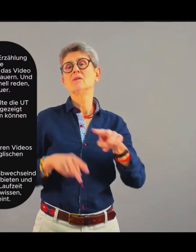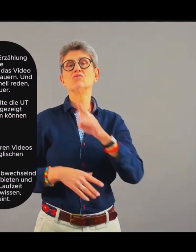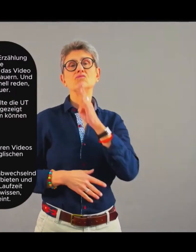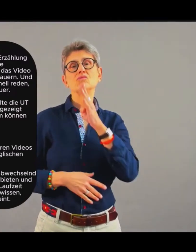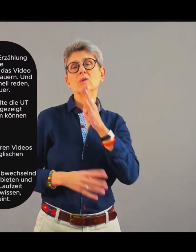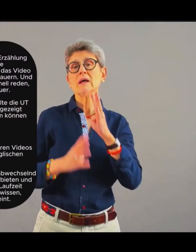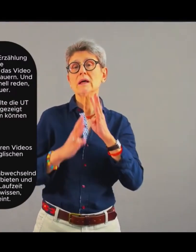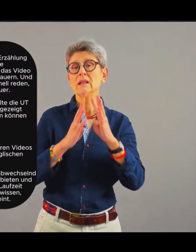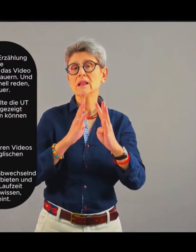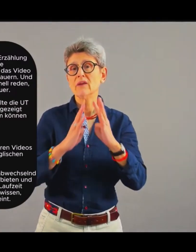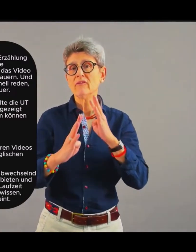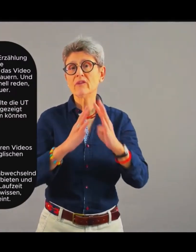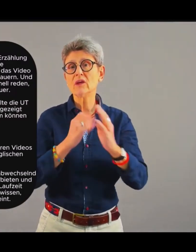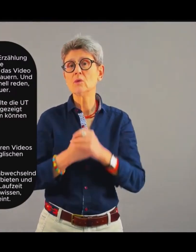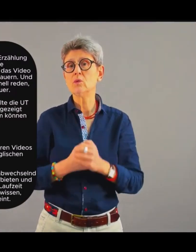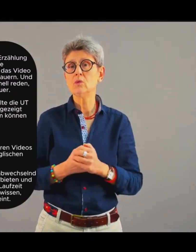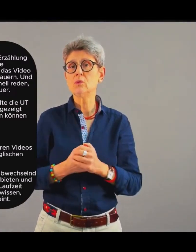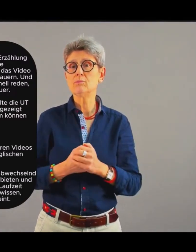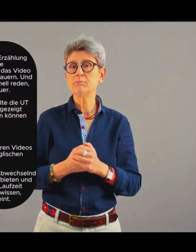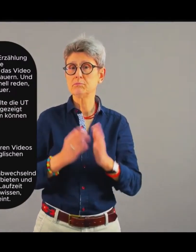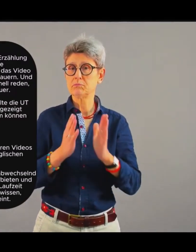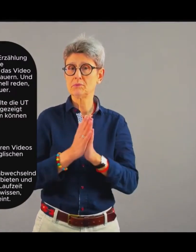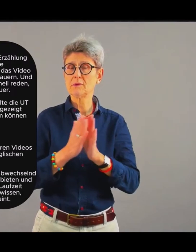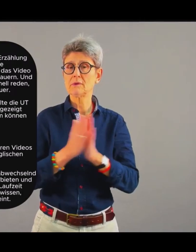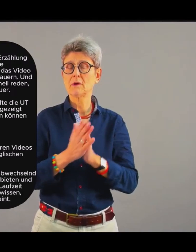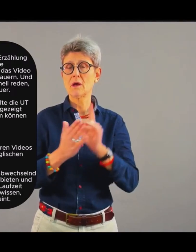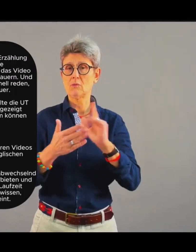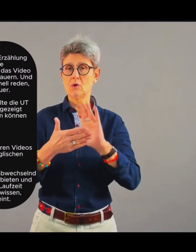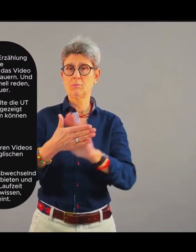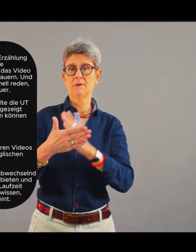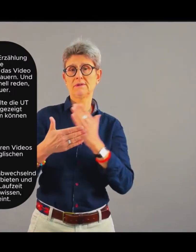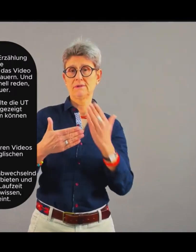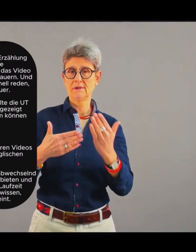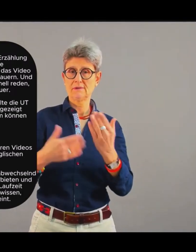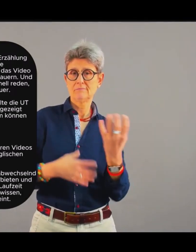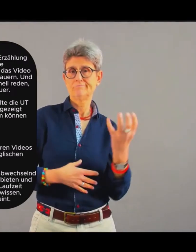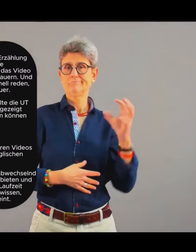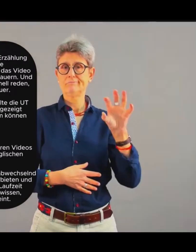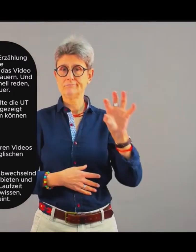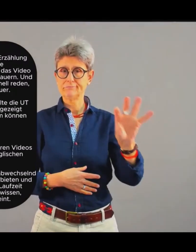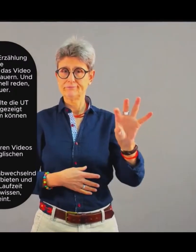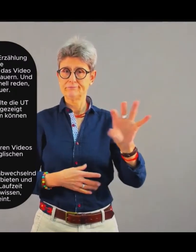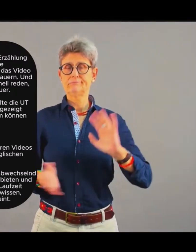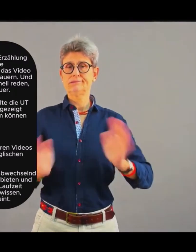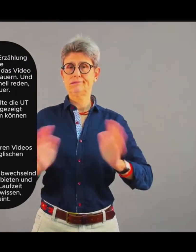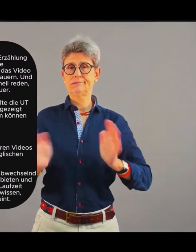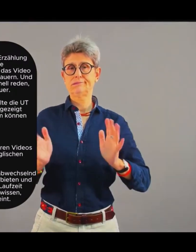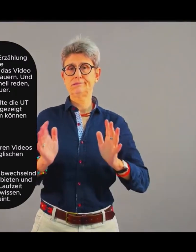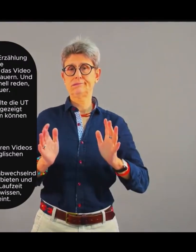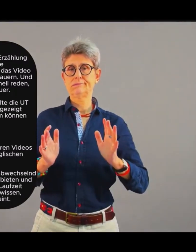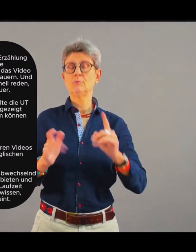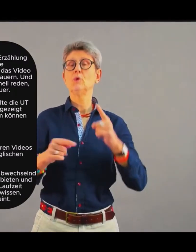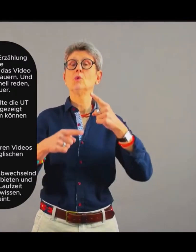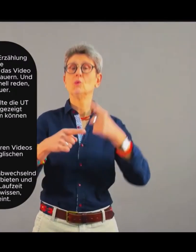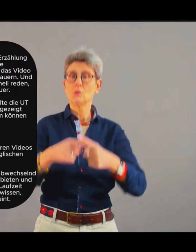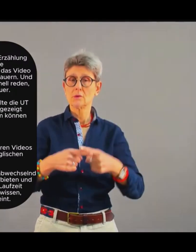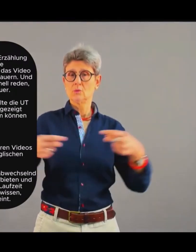Folgendes ist noch unbedingt zu bedenken. Wenn es sich um ein Interview oder um eine Erzählung handelt, sollte neben den Untertiteln auch eine Einblendung in DGS